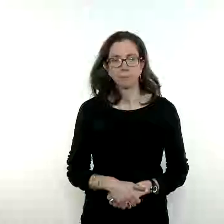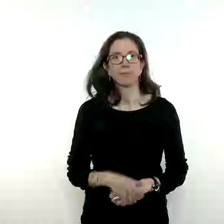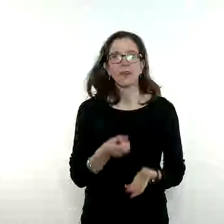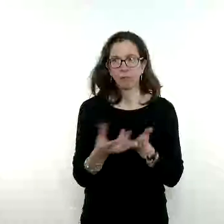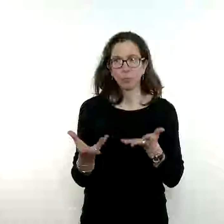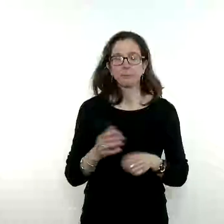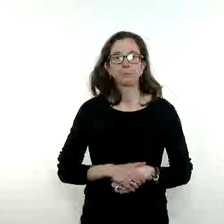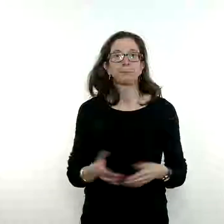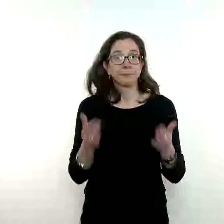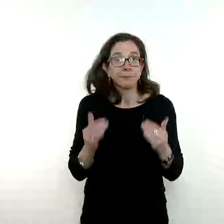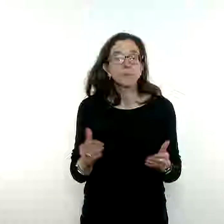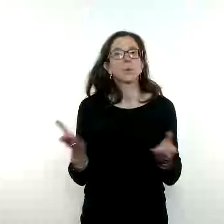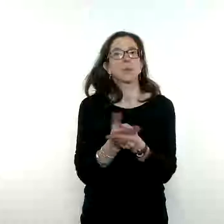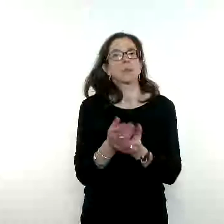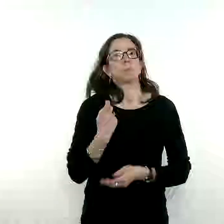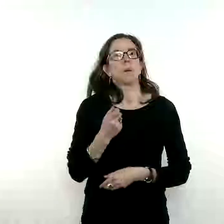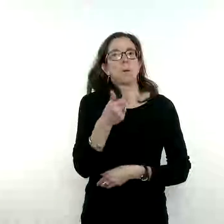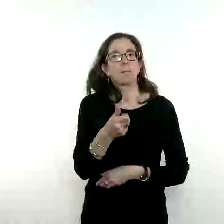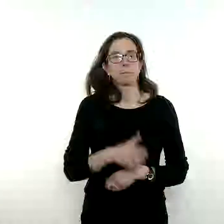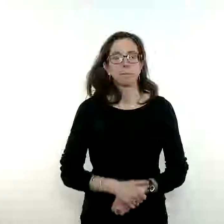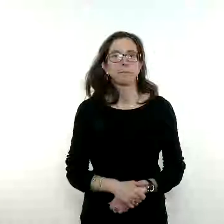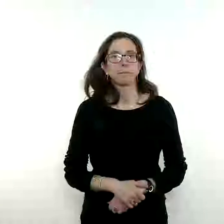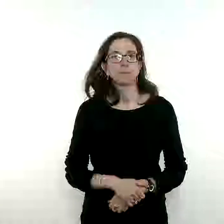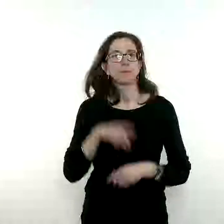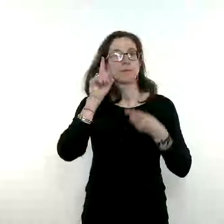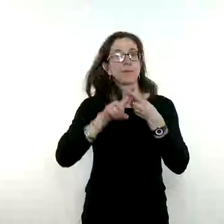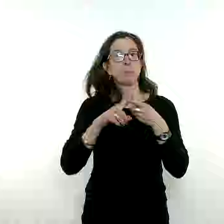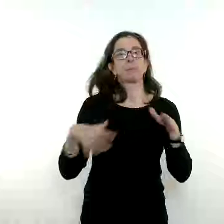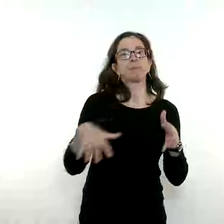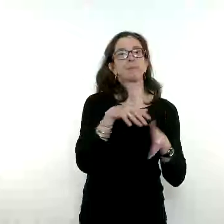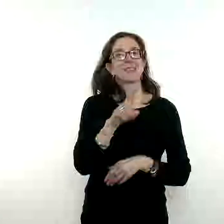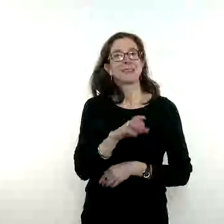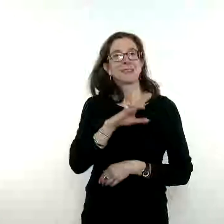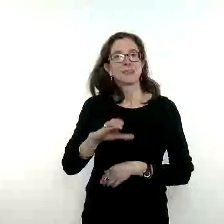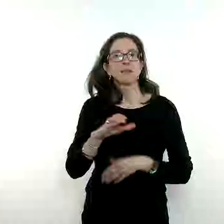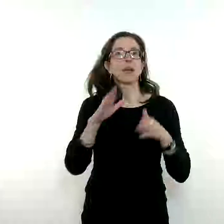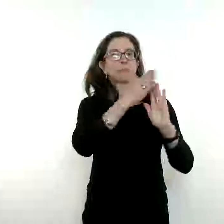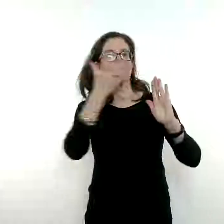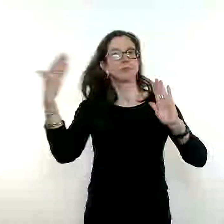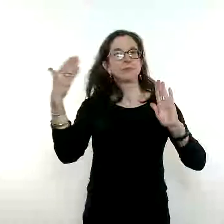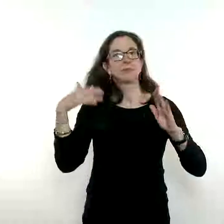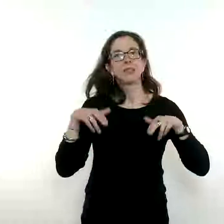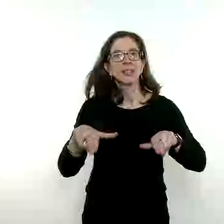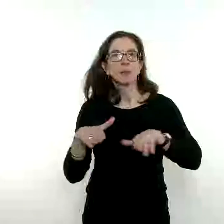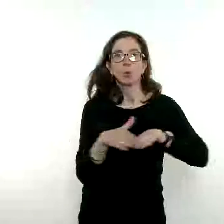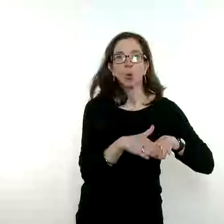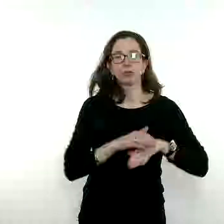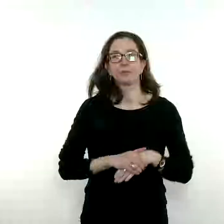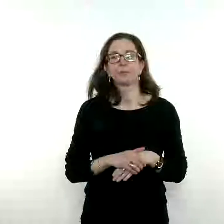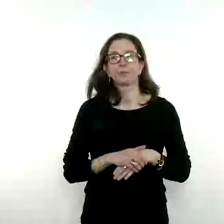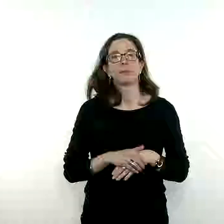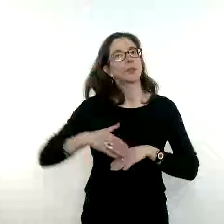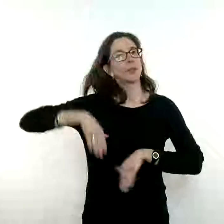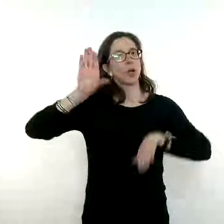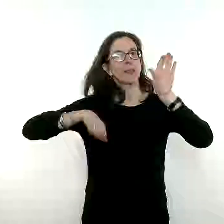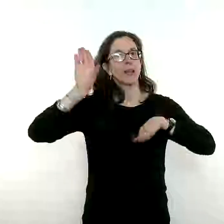Je passe donc à l'affaire numéro 1. Il s'agit de la ZAC Port-Maria de Rive-Gauche. Il s'agit de l'agrément de candidature clé